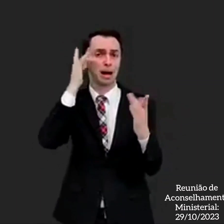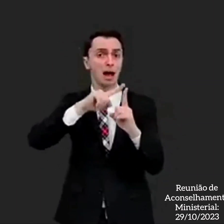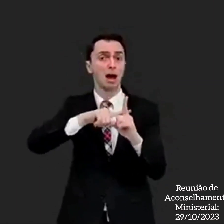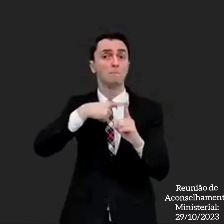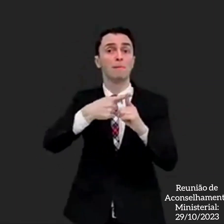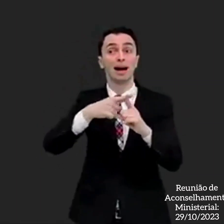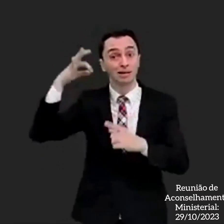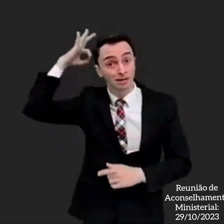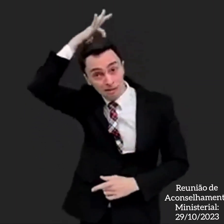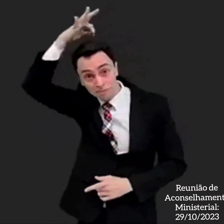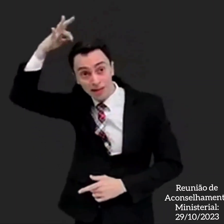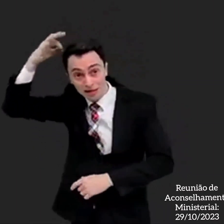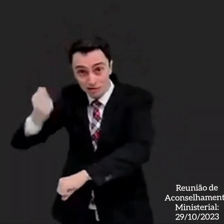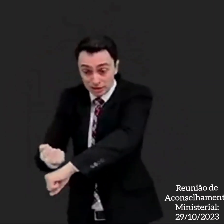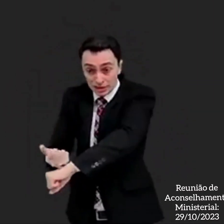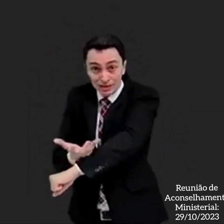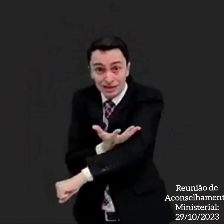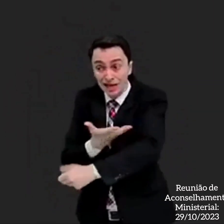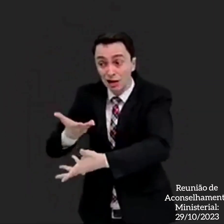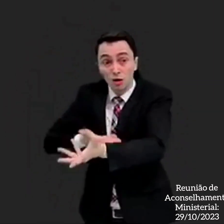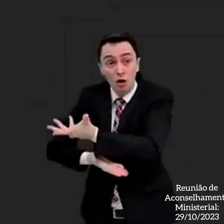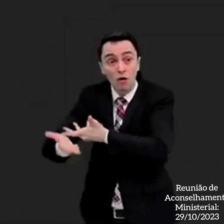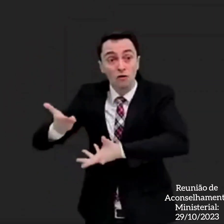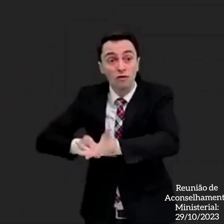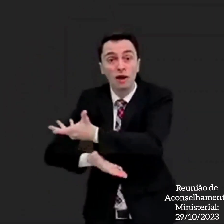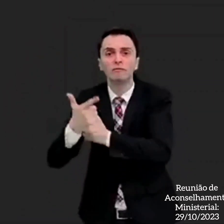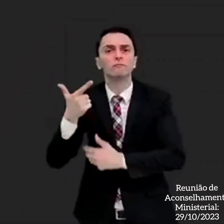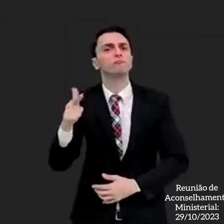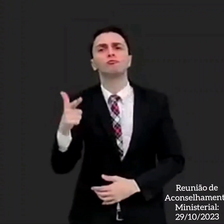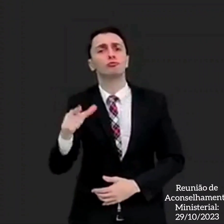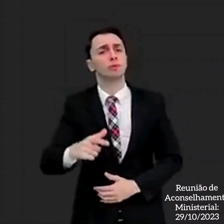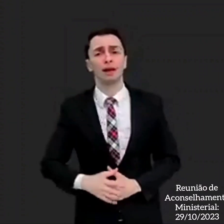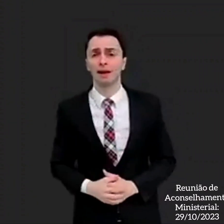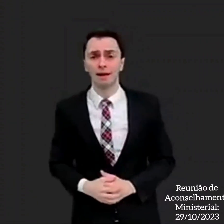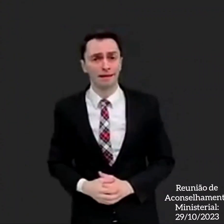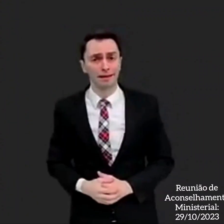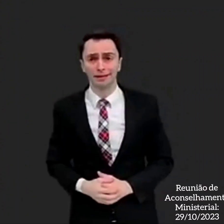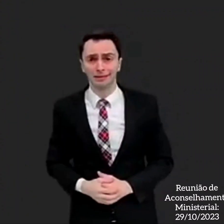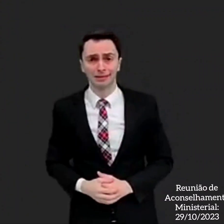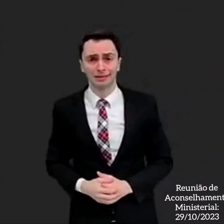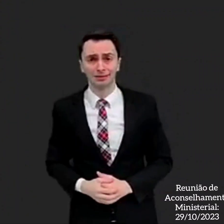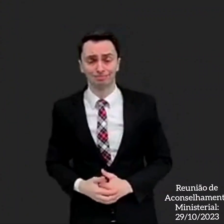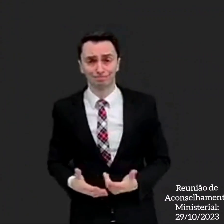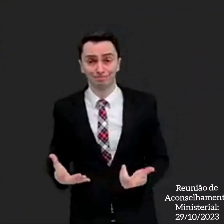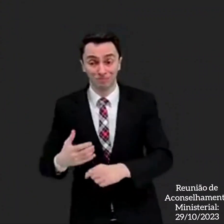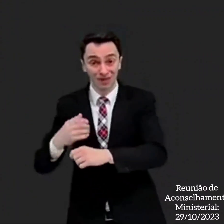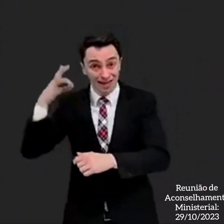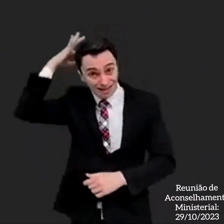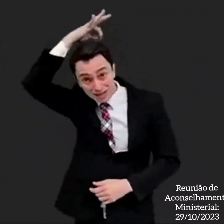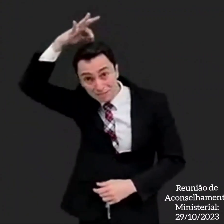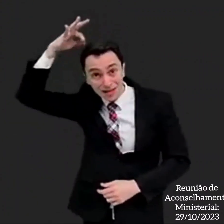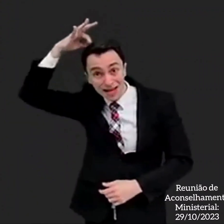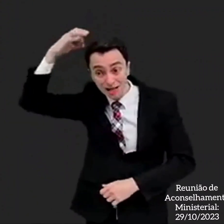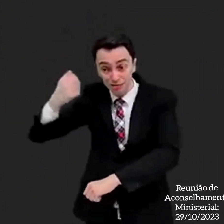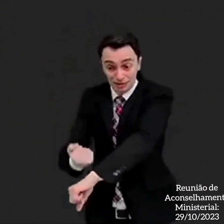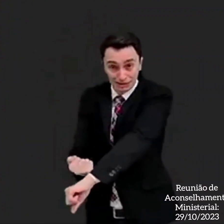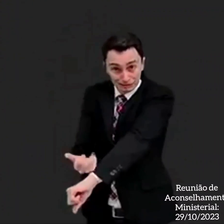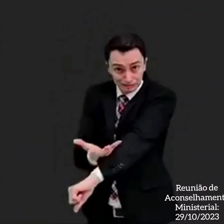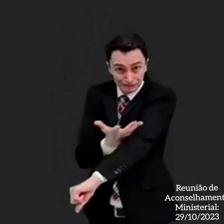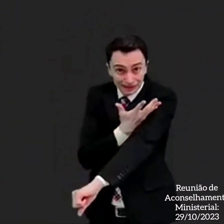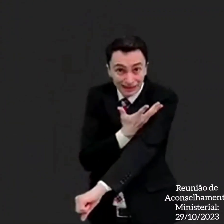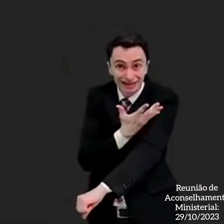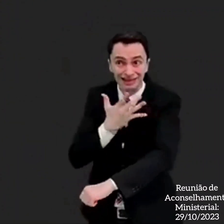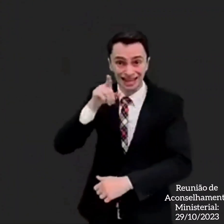as manifestações puras do Espírito Santo. Manifestações essas que esses